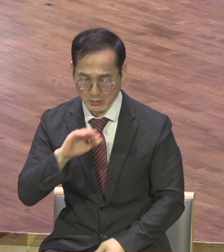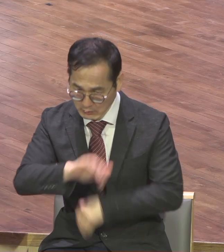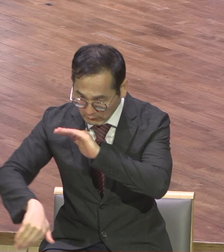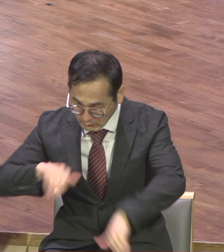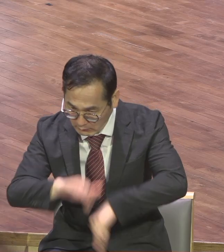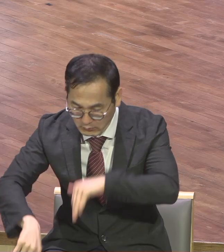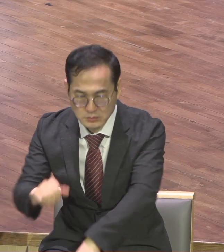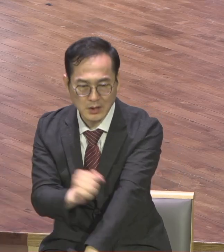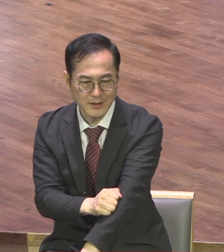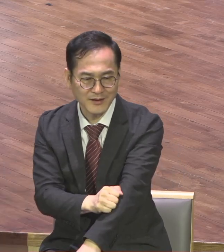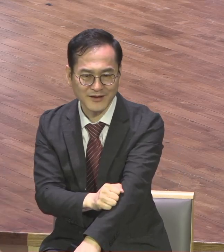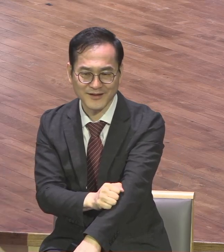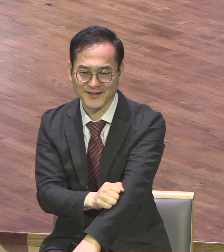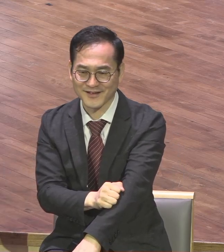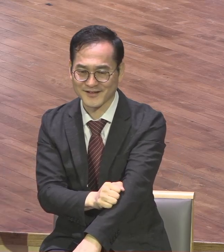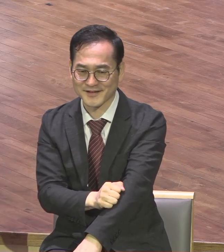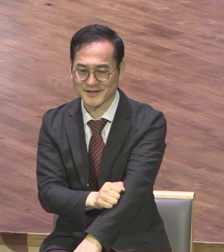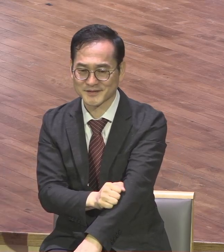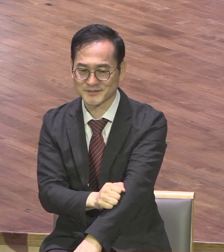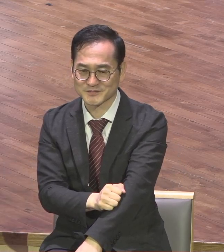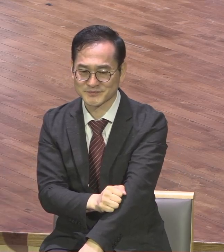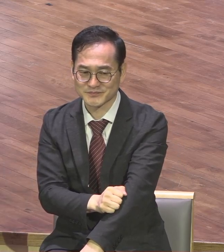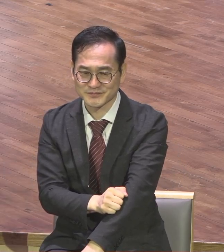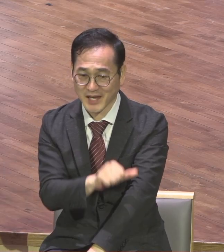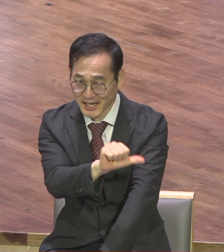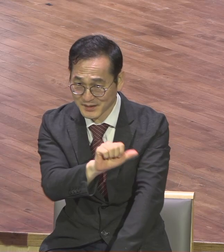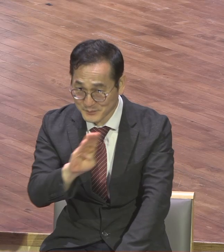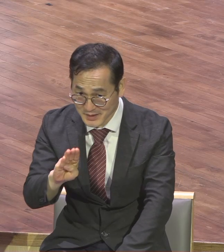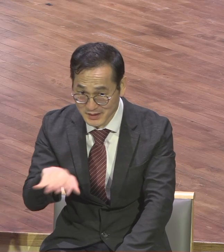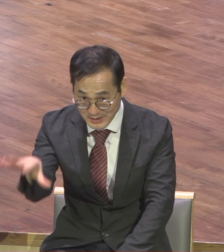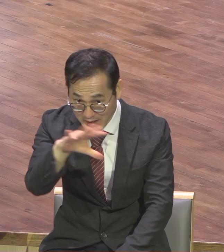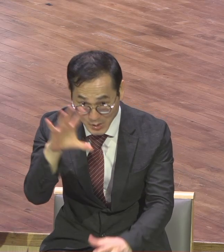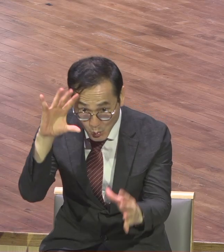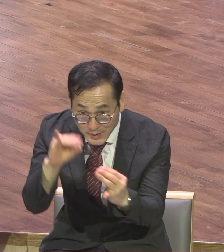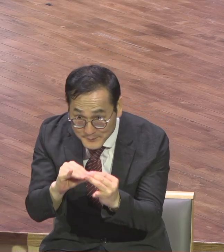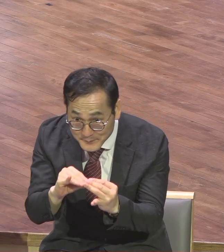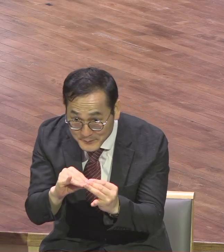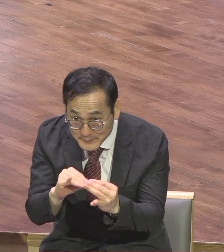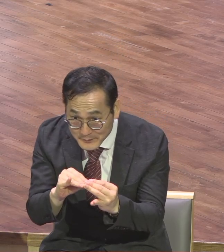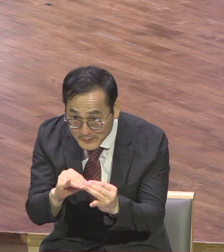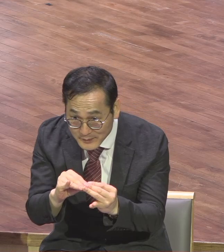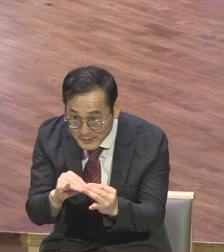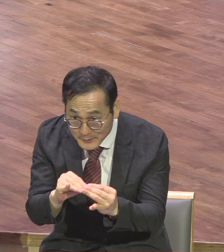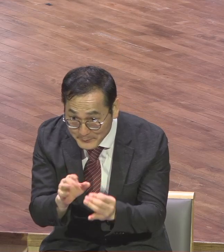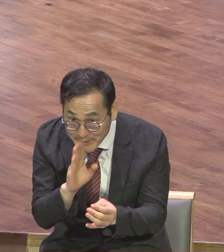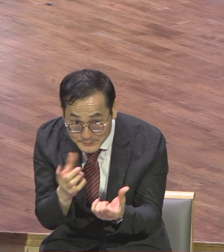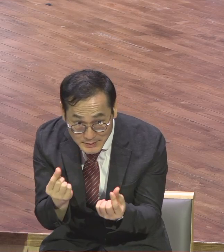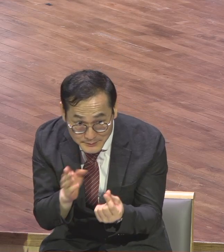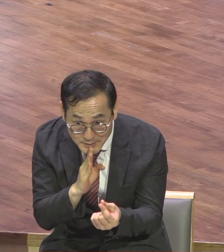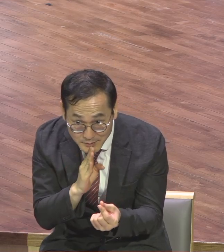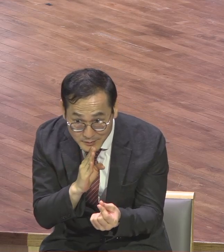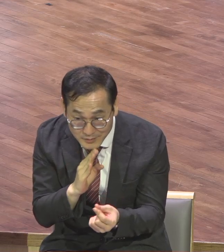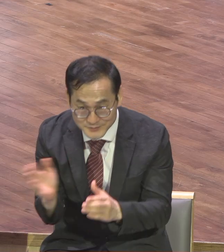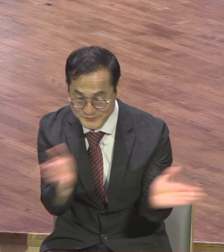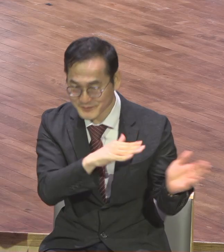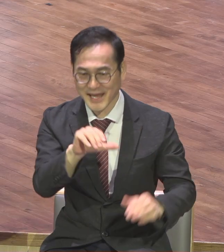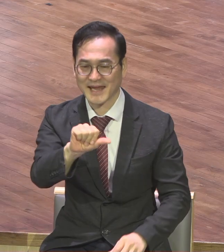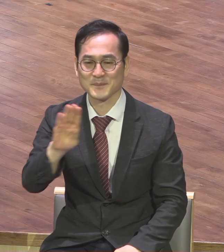오지랖이 넓다. 자, A형, B형 분들 공감이 좀 되는지 모르겠어요.